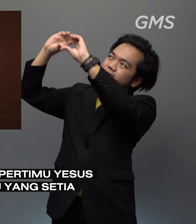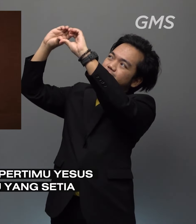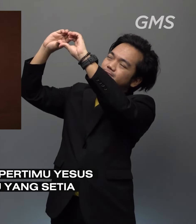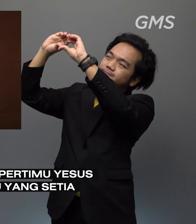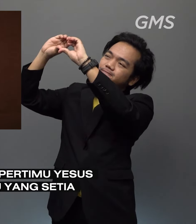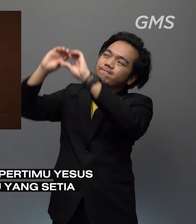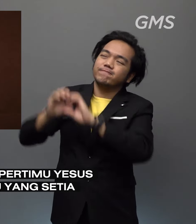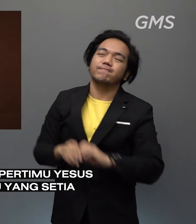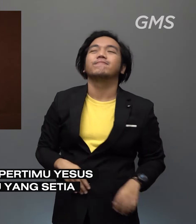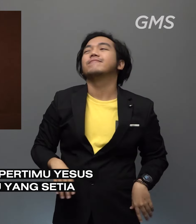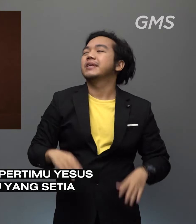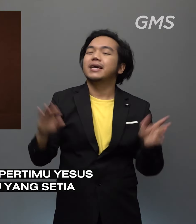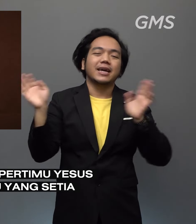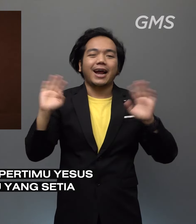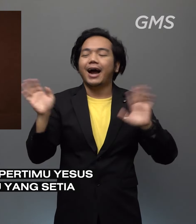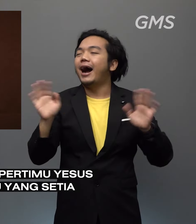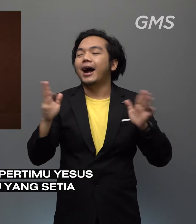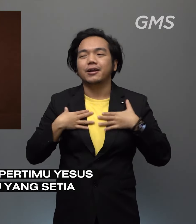Tiada